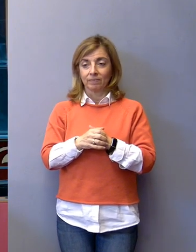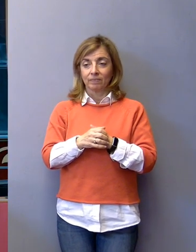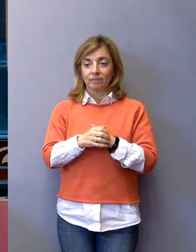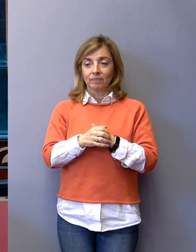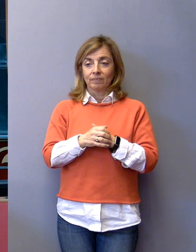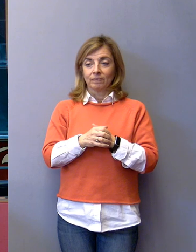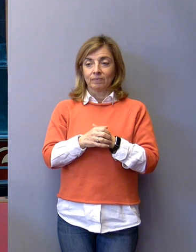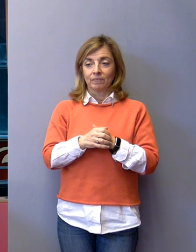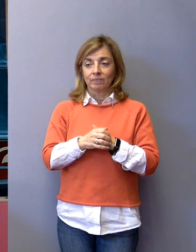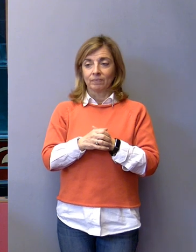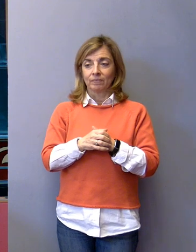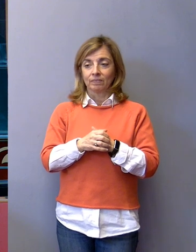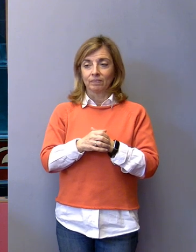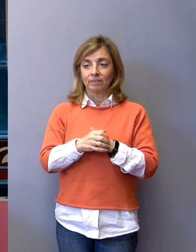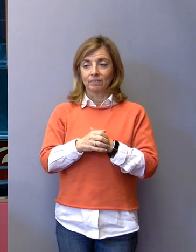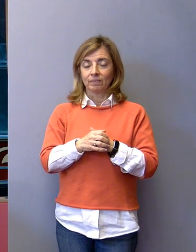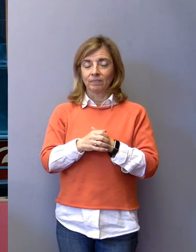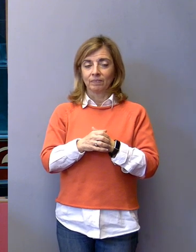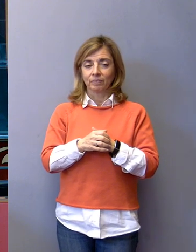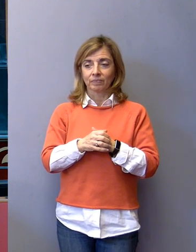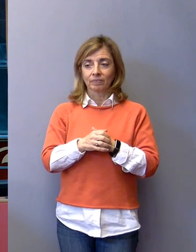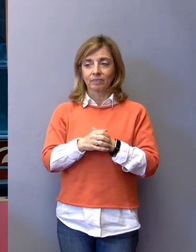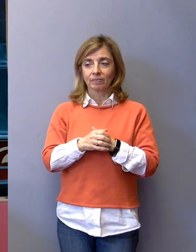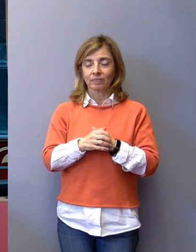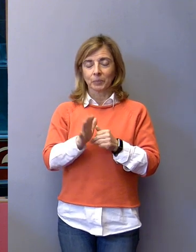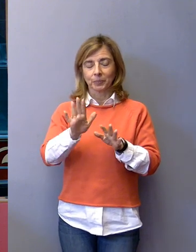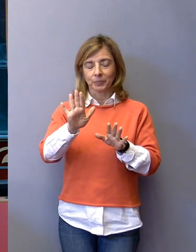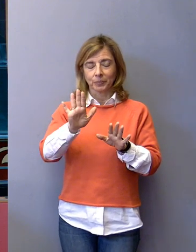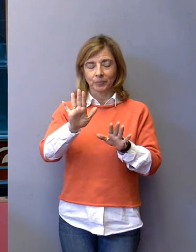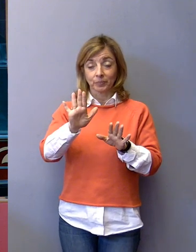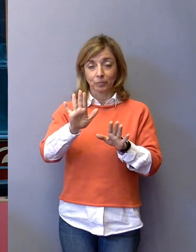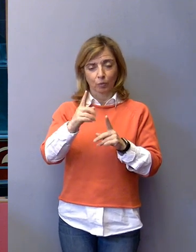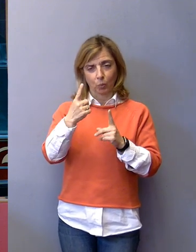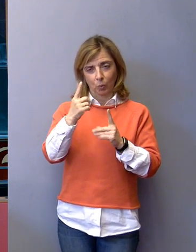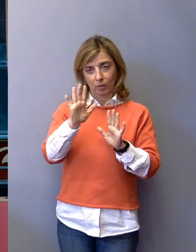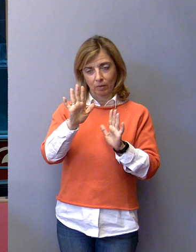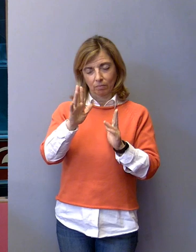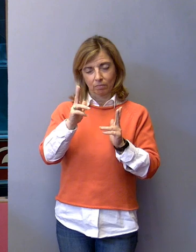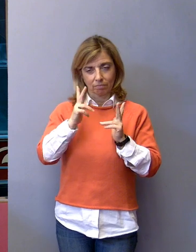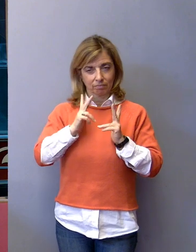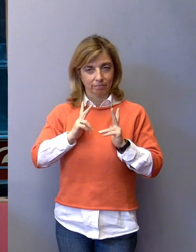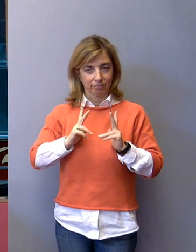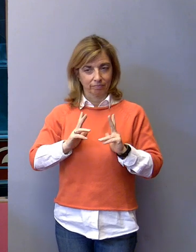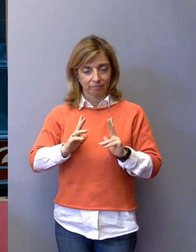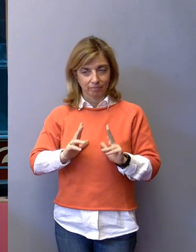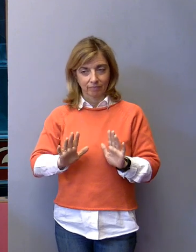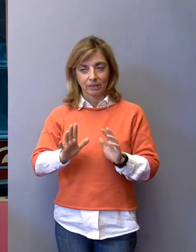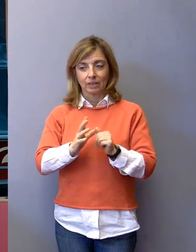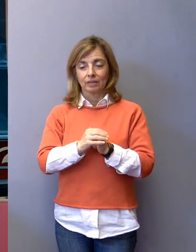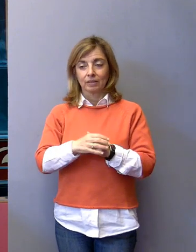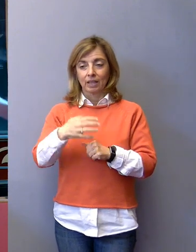Ecco assessore allora un attimo un attimo di calma allora mi chiede la parola